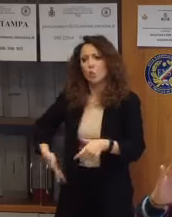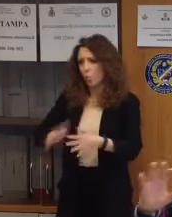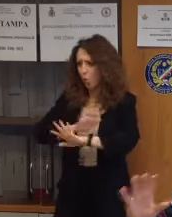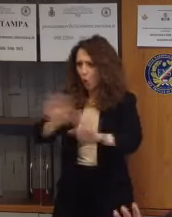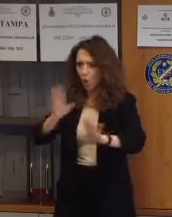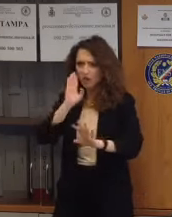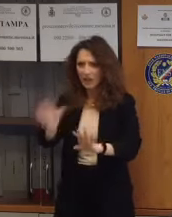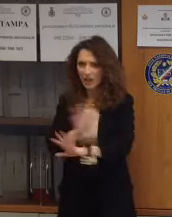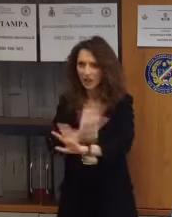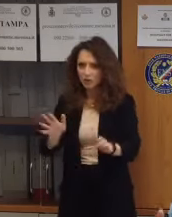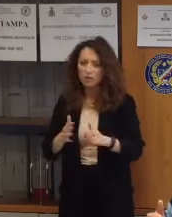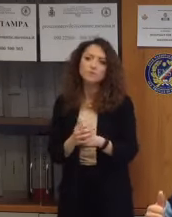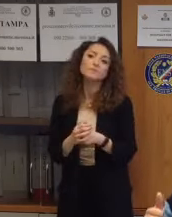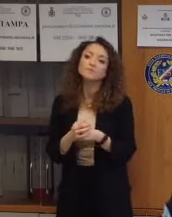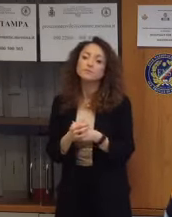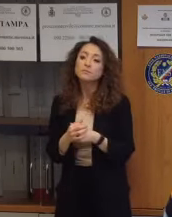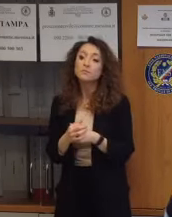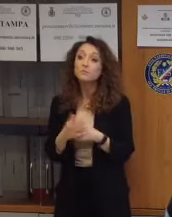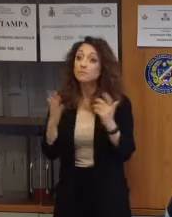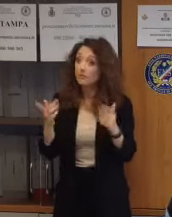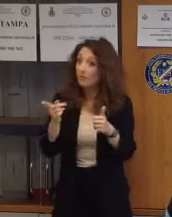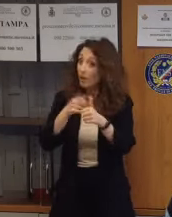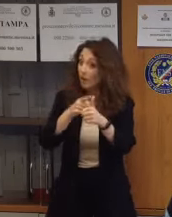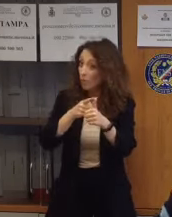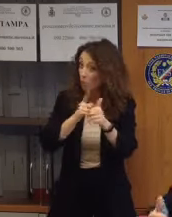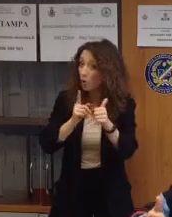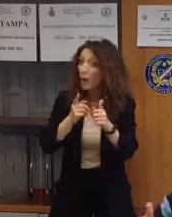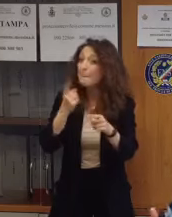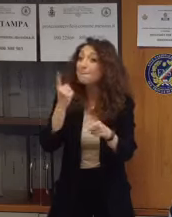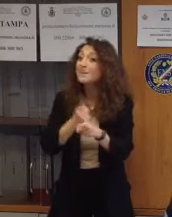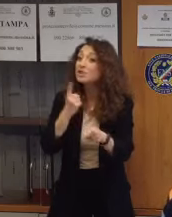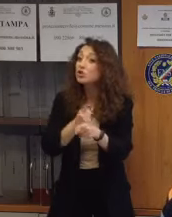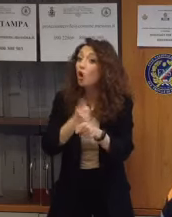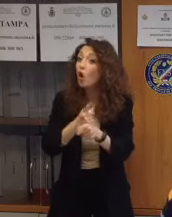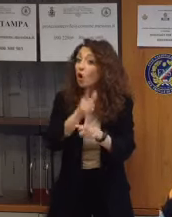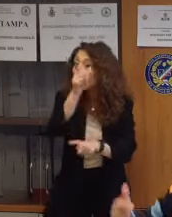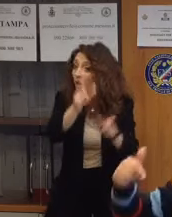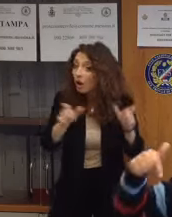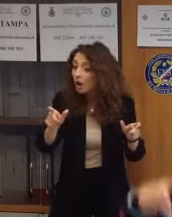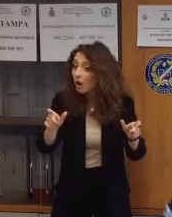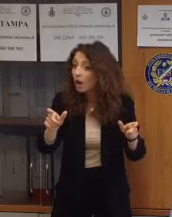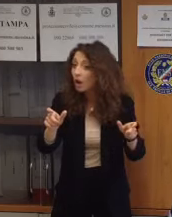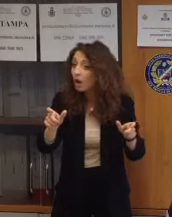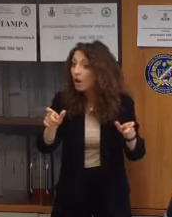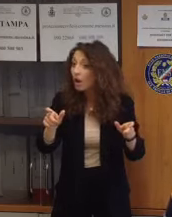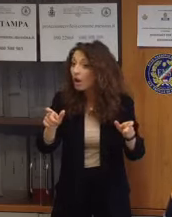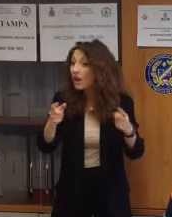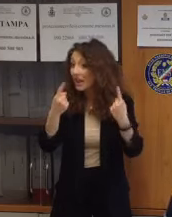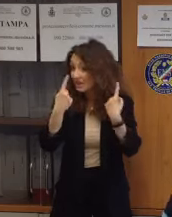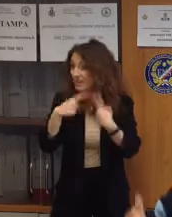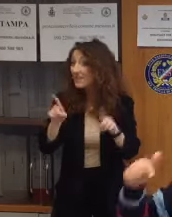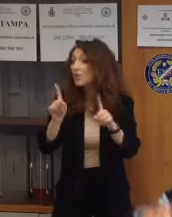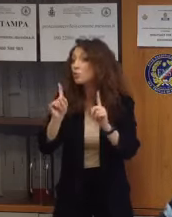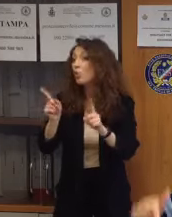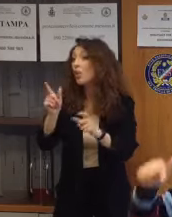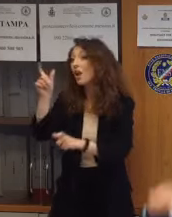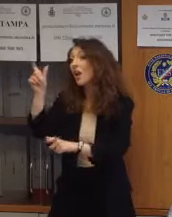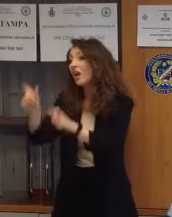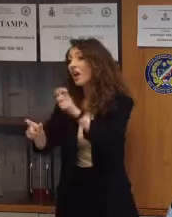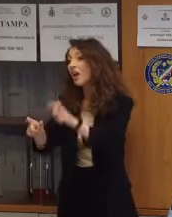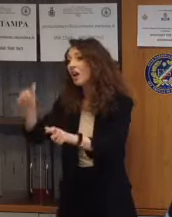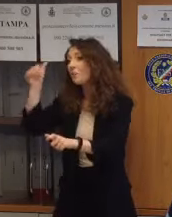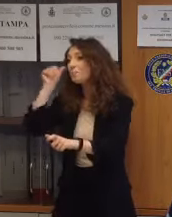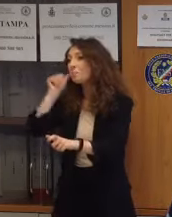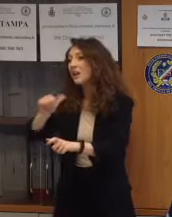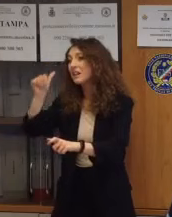Perché un conto è il bisogno, un conto è mentire per lucrare in un